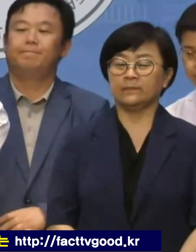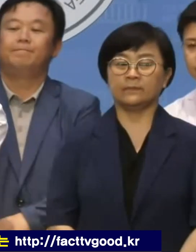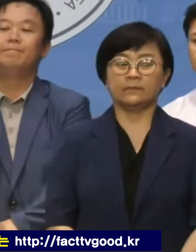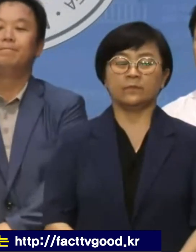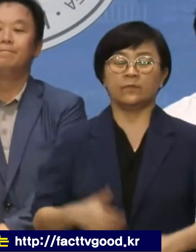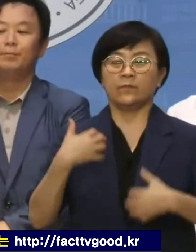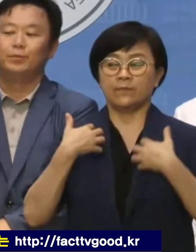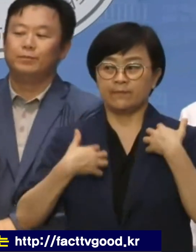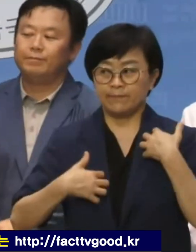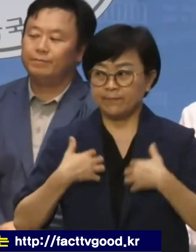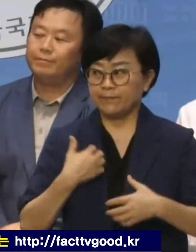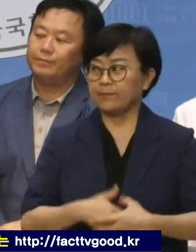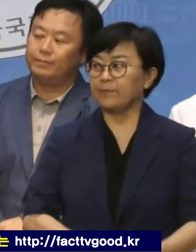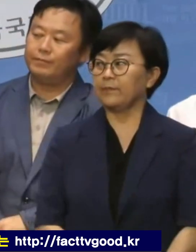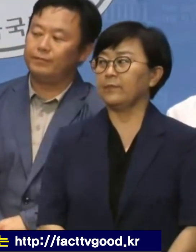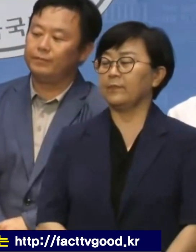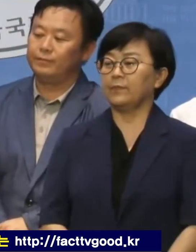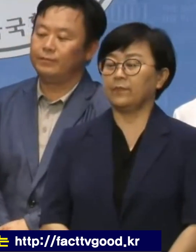네, 반갑습니다.